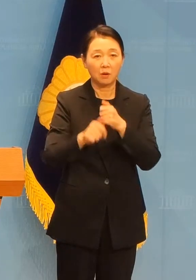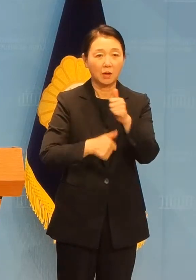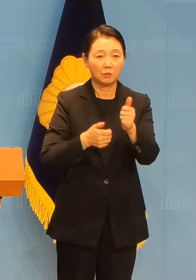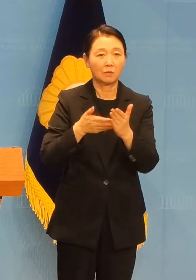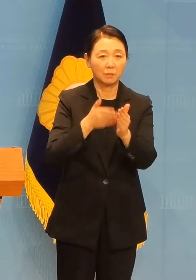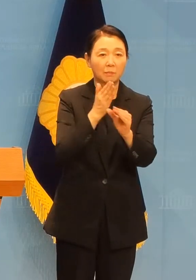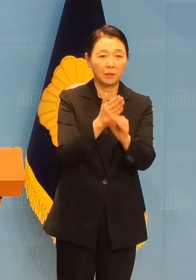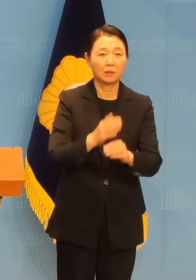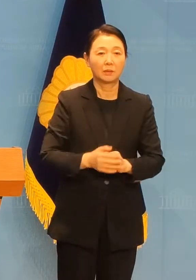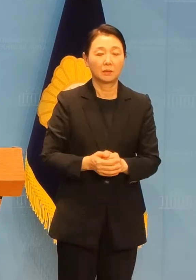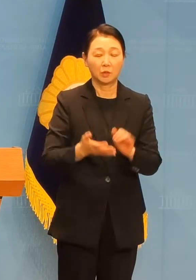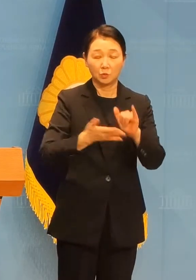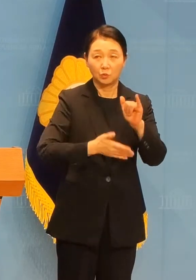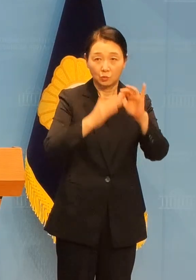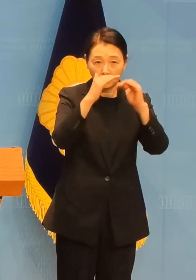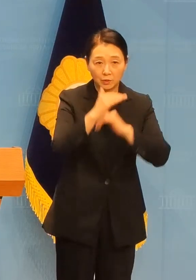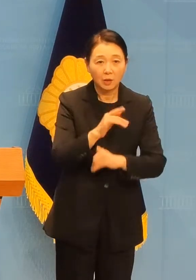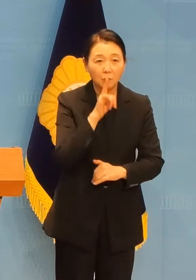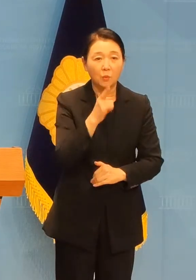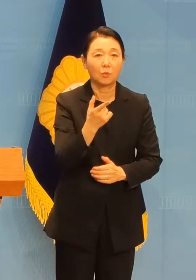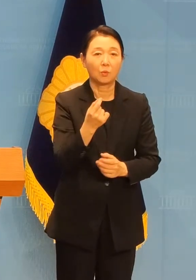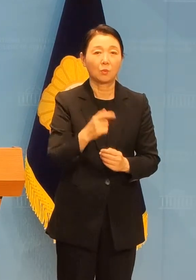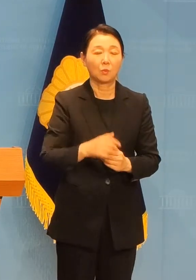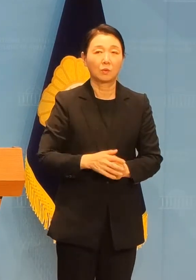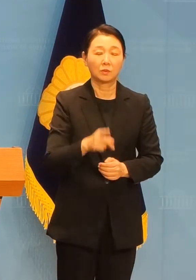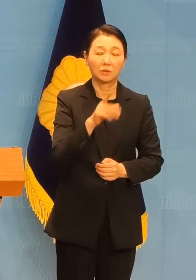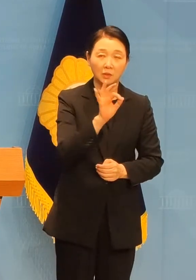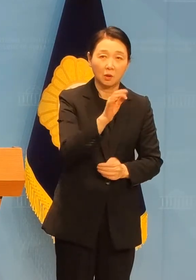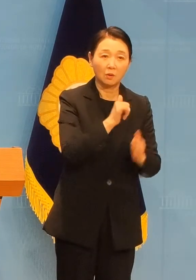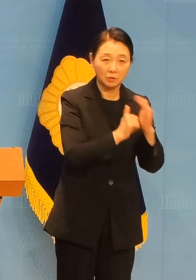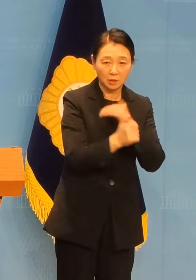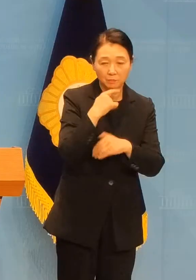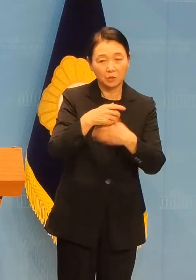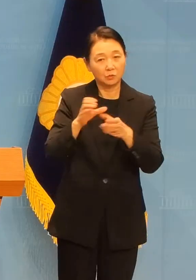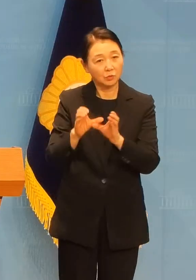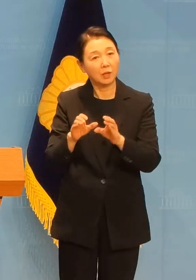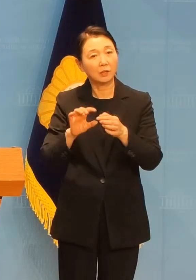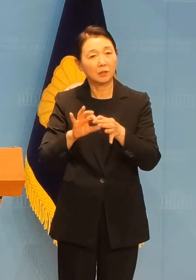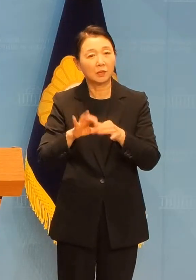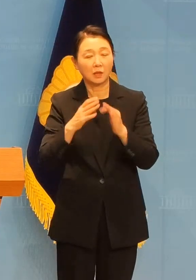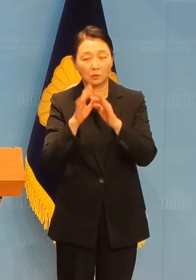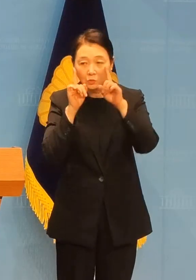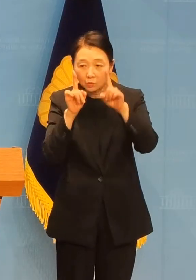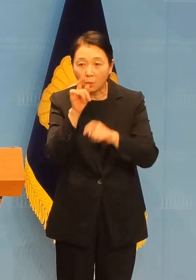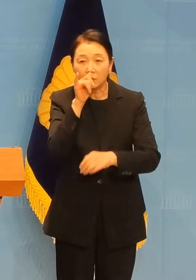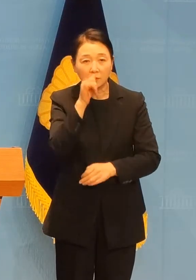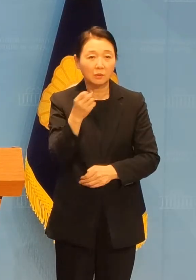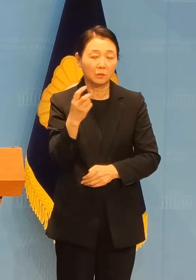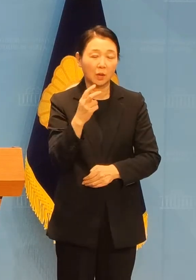요청했습니다. 유튜브 대응 보고입니다. 정청래 당대표와 더불어민주당에 대한 단순 의혹 제기를 넘어